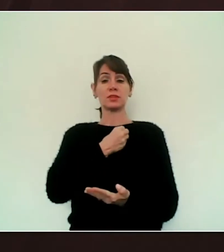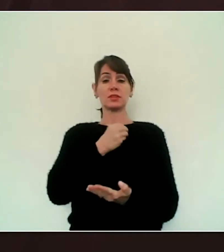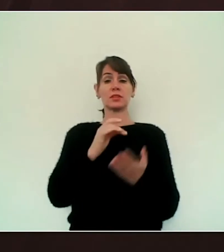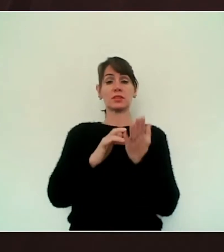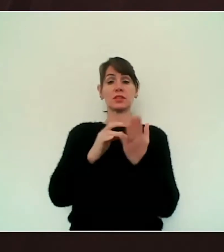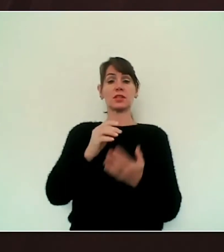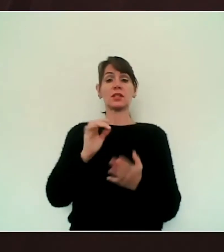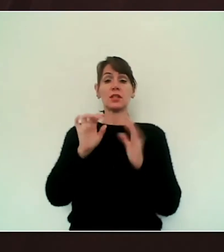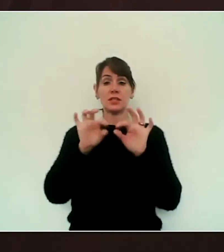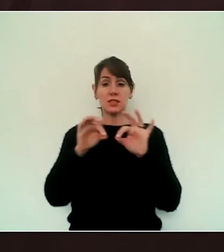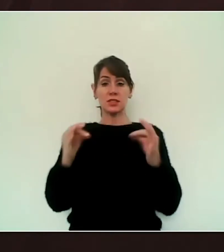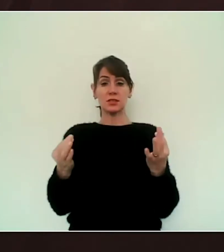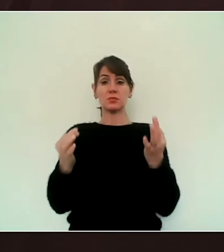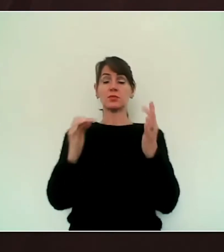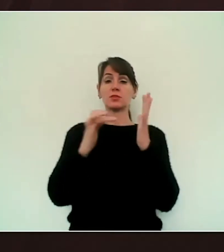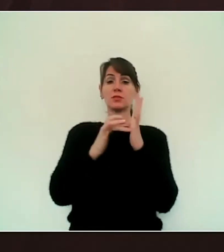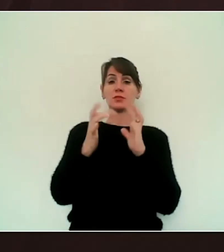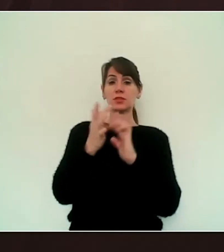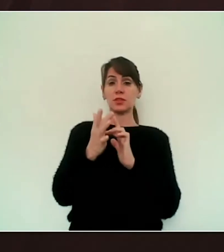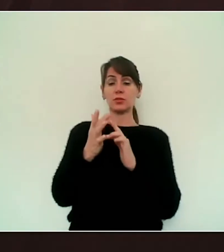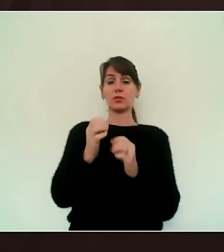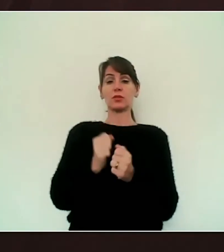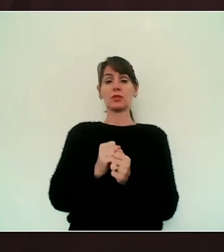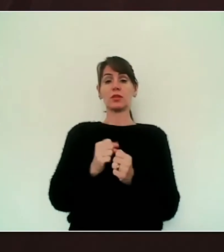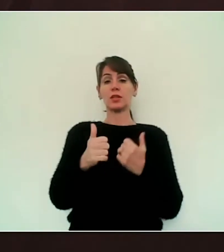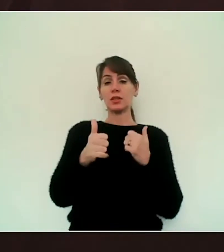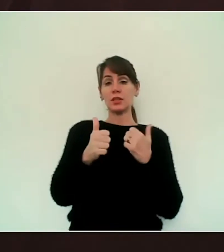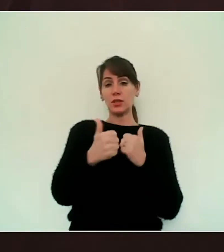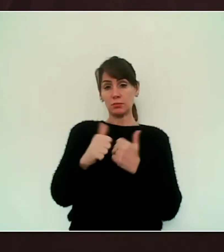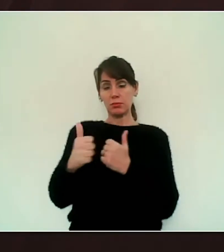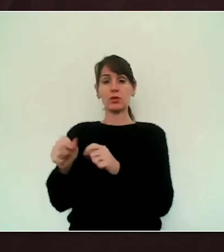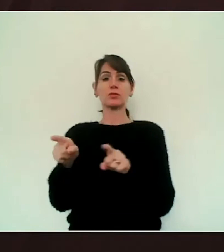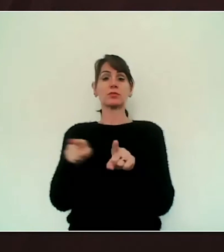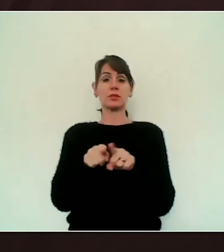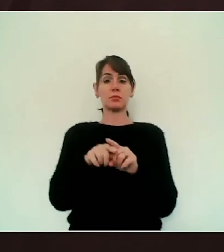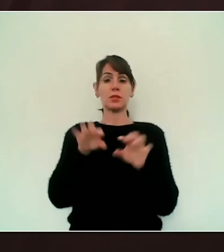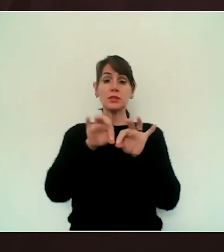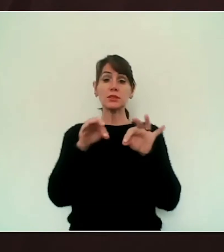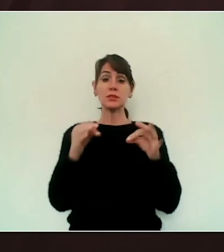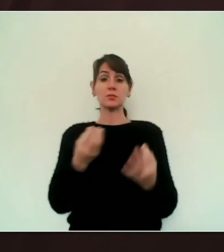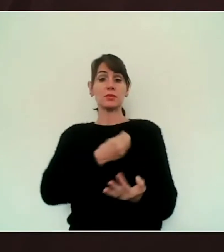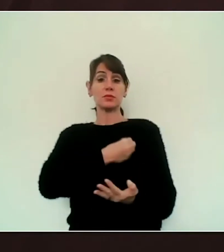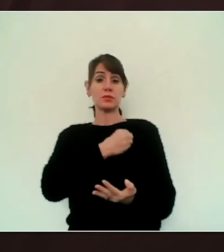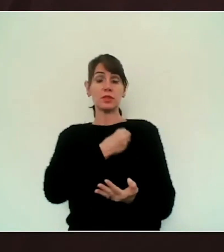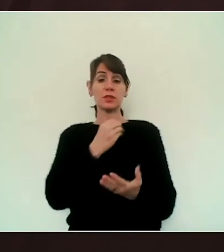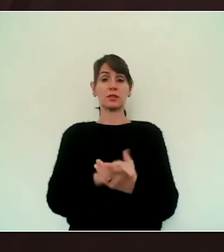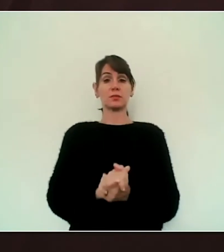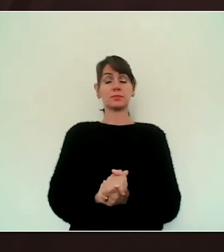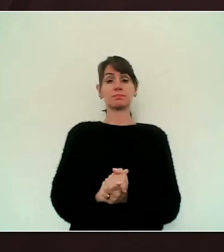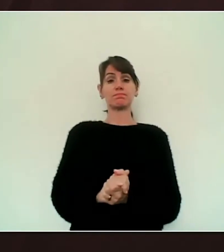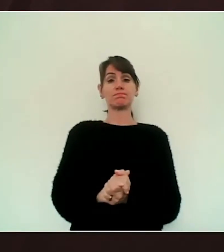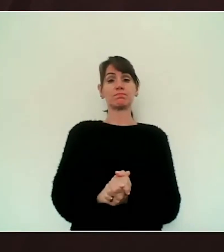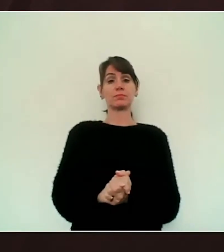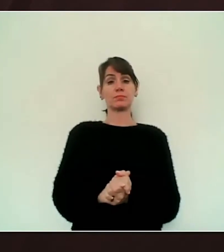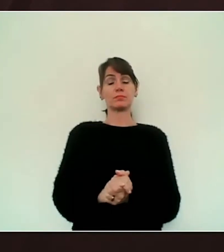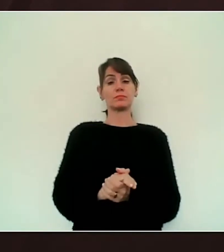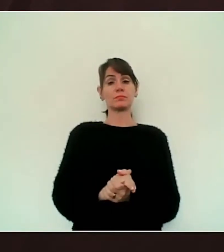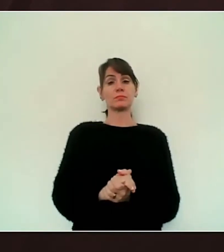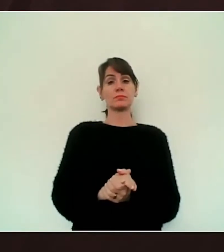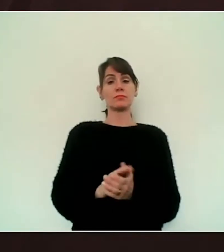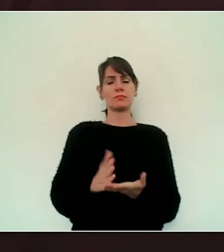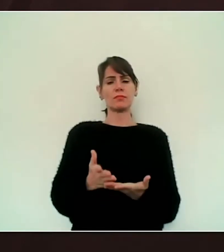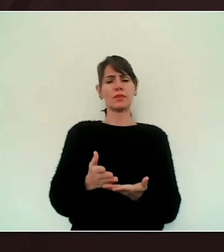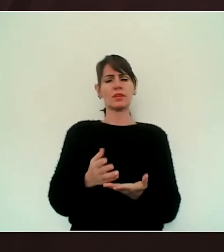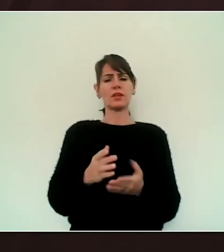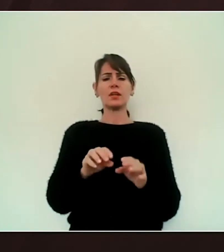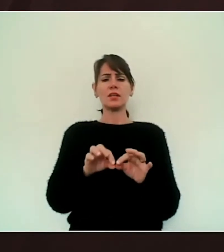pelos apóstolos, o zelo e a abnegação de Paulo. Irmãos, eu tenho mostrado isso para vocês. Eu quero que